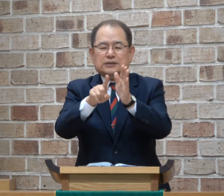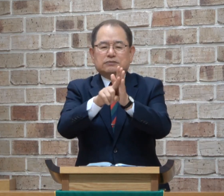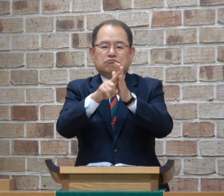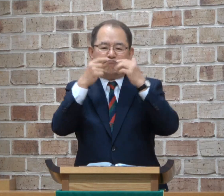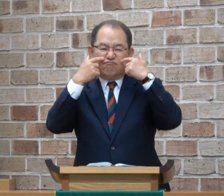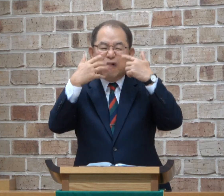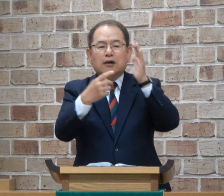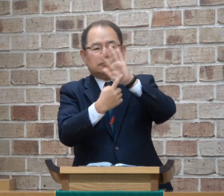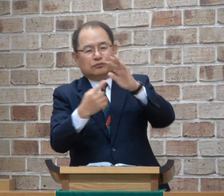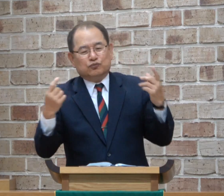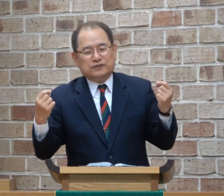것입니다.